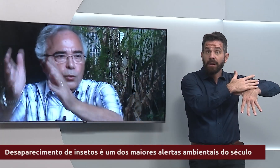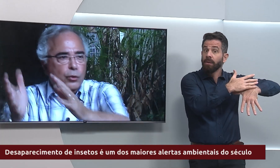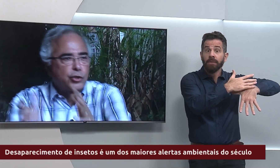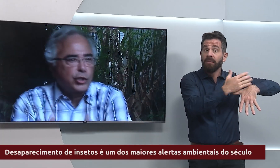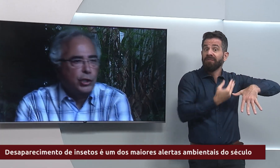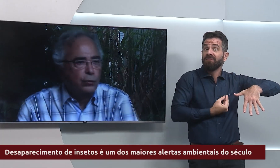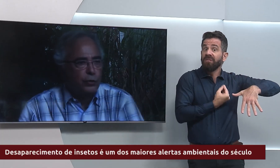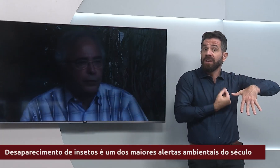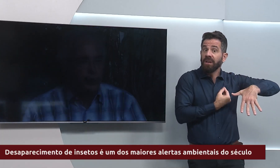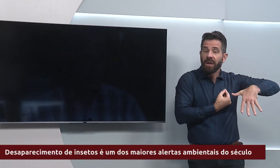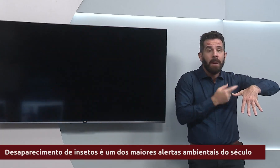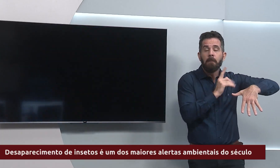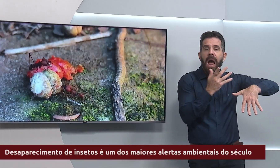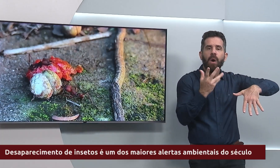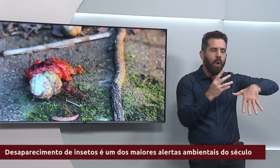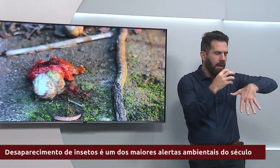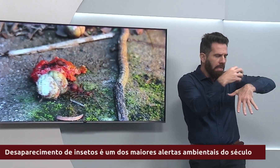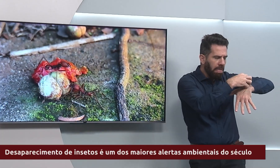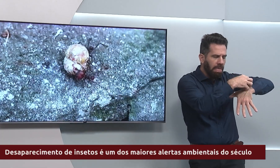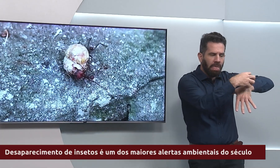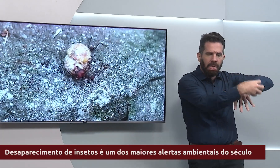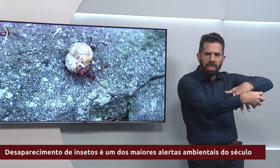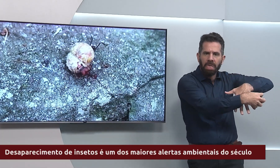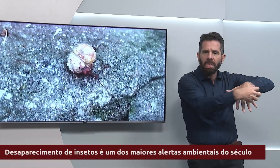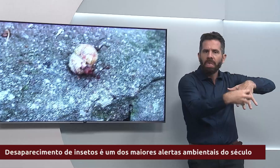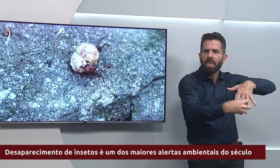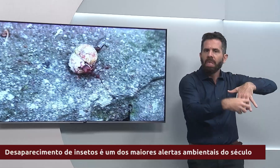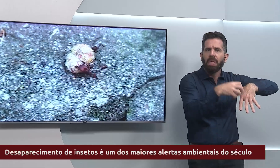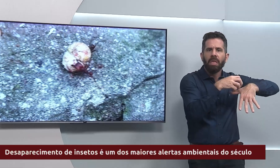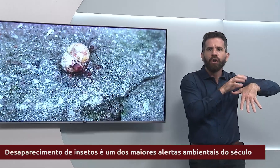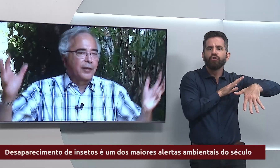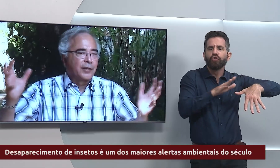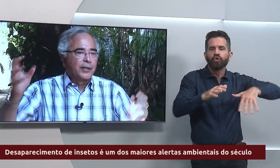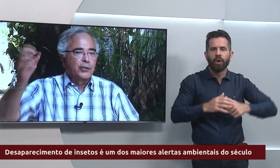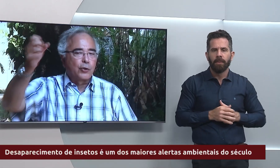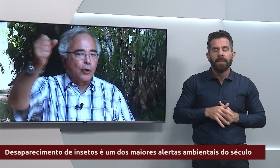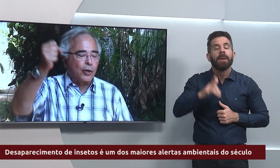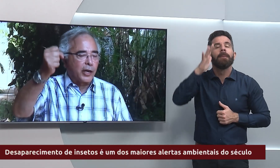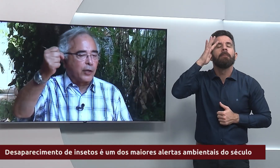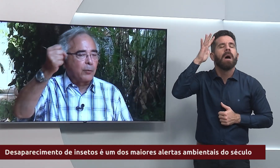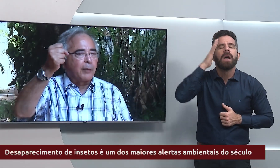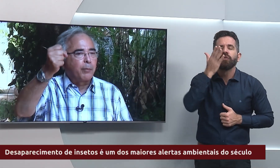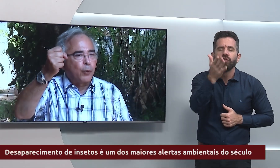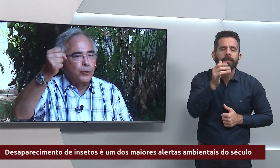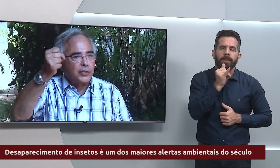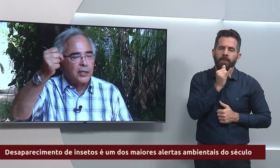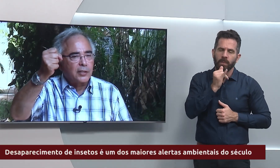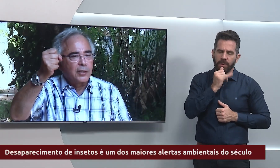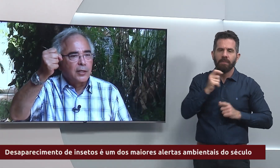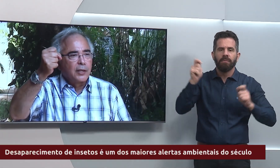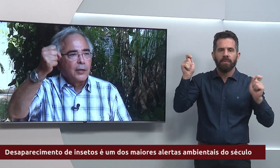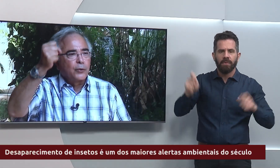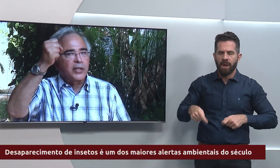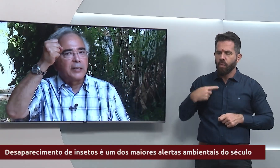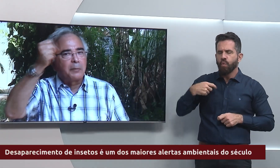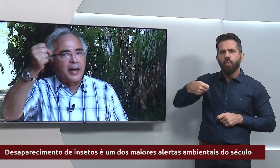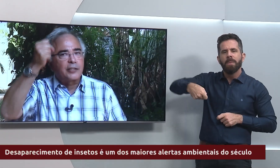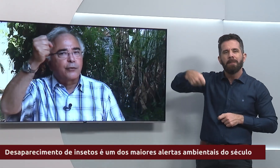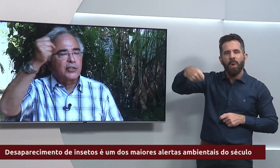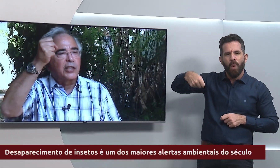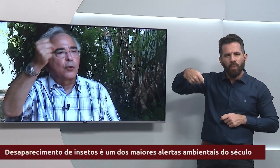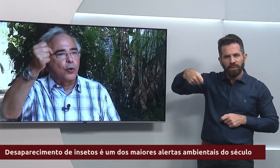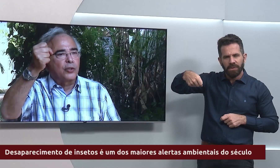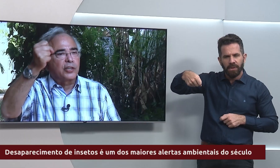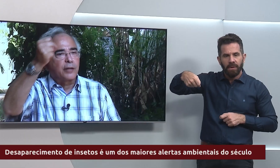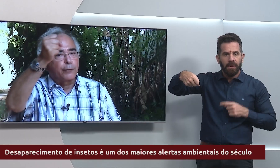cinturão contínuo de florestas. Imagina que você tem uma capacidade hercúlea de colocar numa bolsa os animais